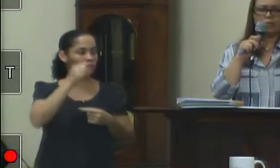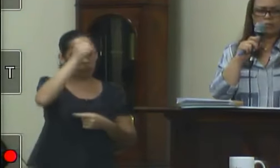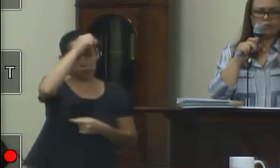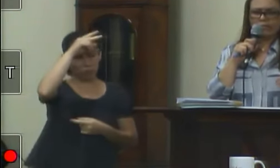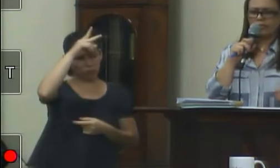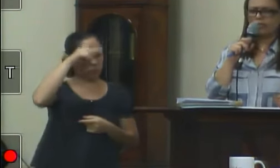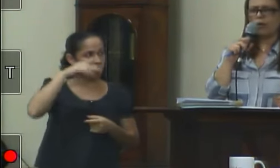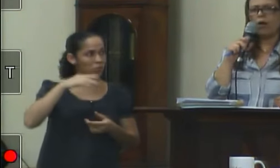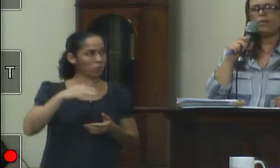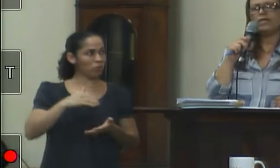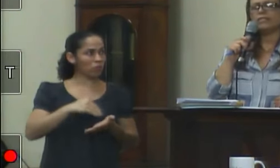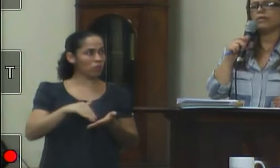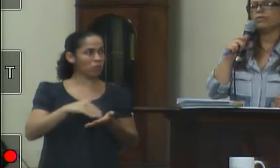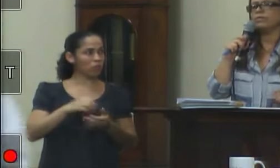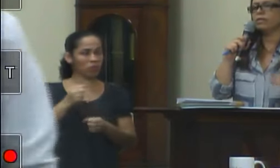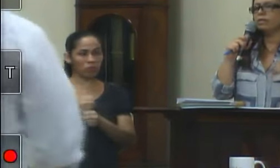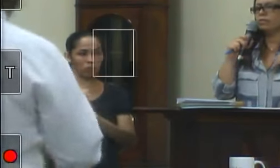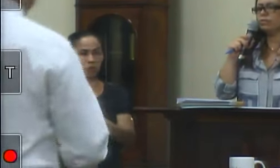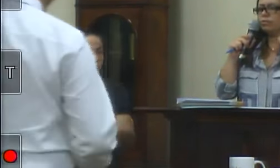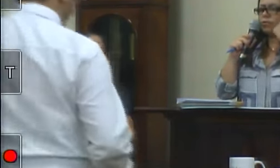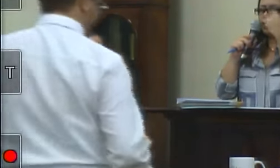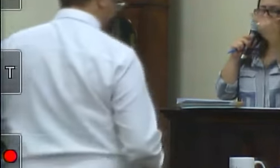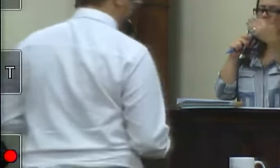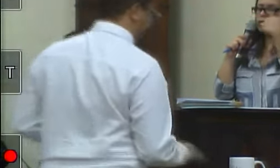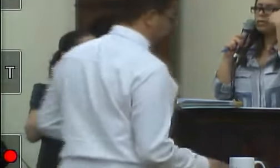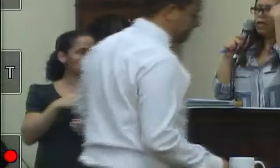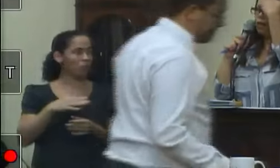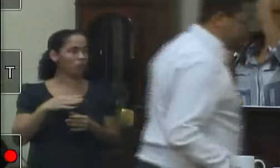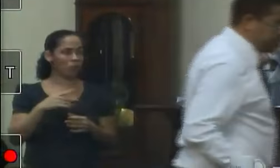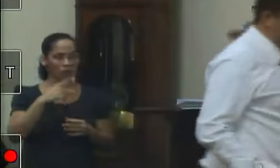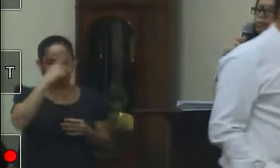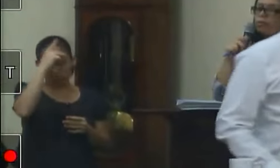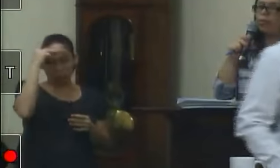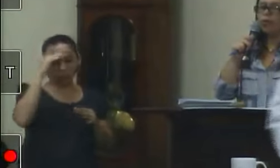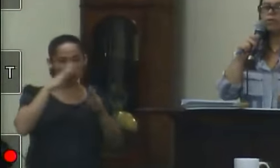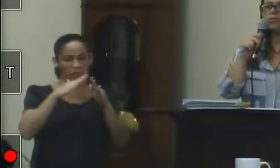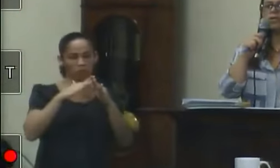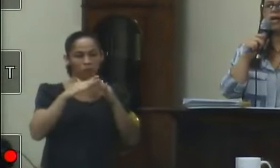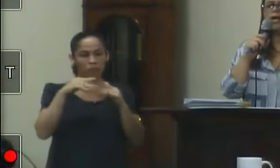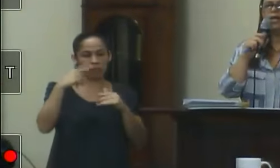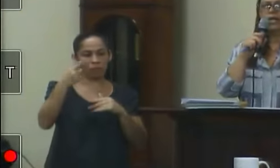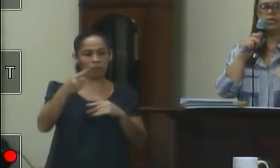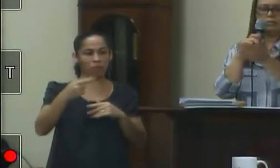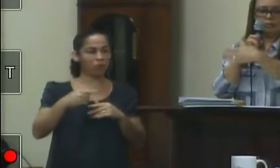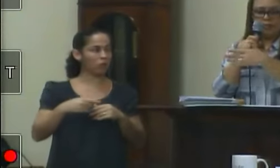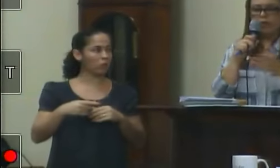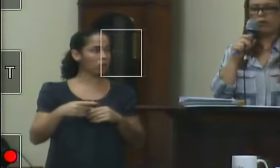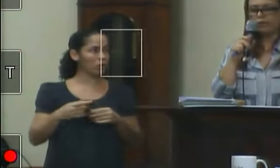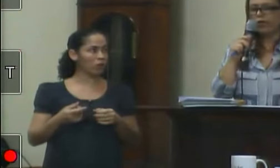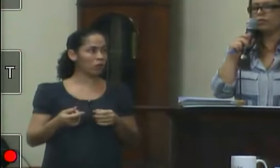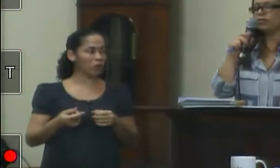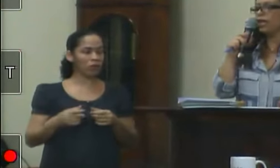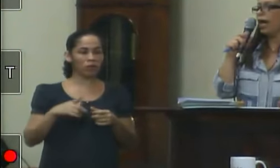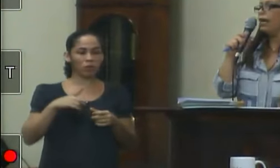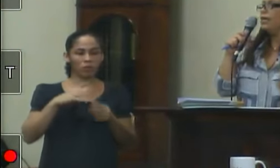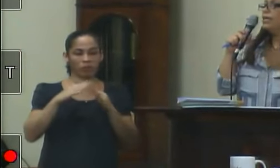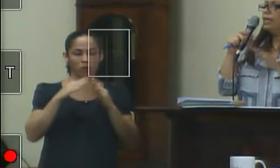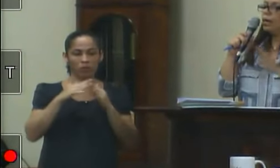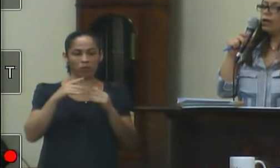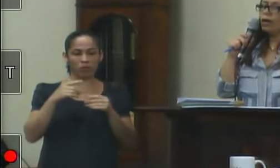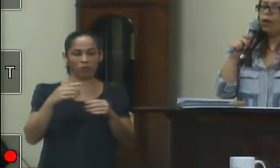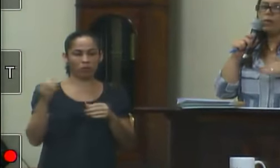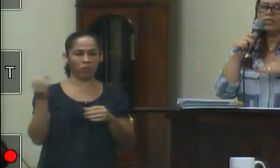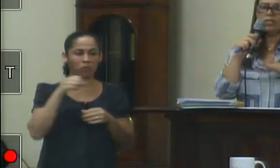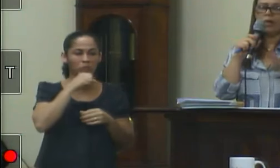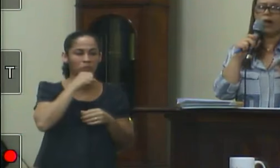a Secretaria de Obras, conseguiu com um morador que estava no antigo posto, né? Ele se removeu de lá e